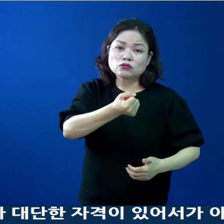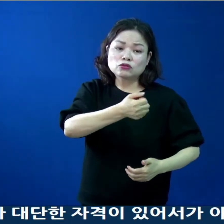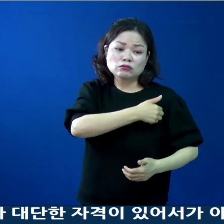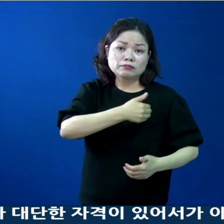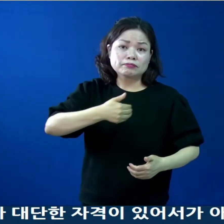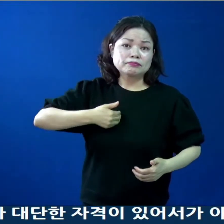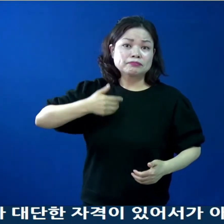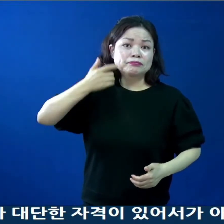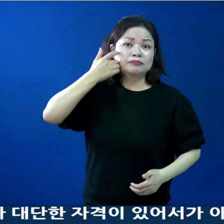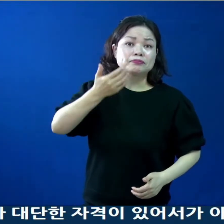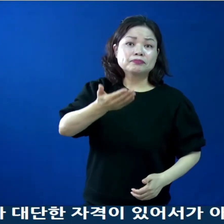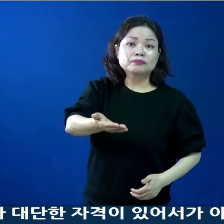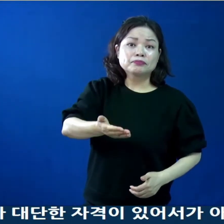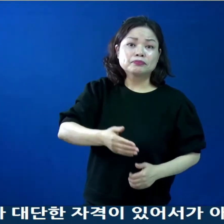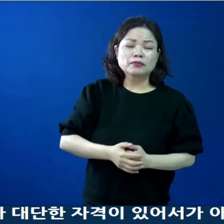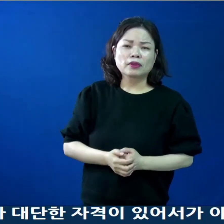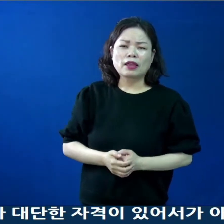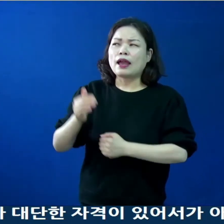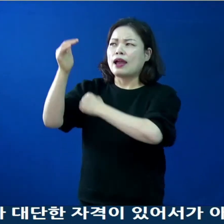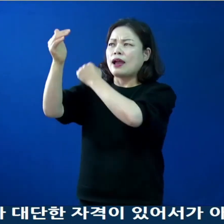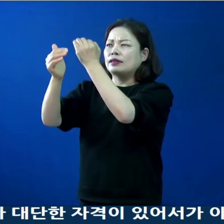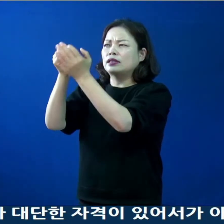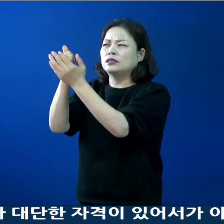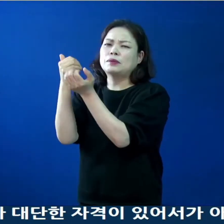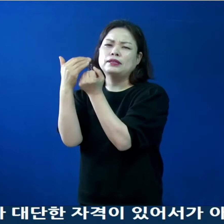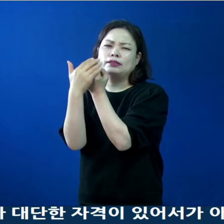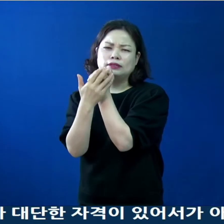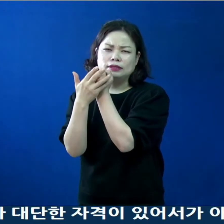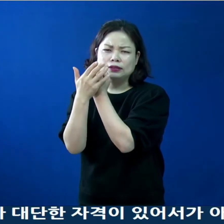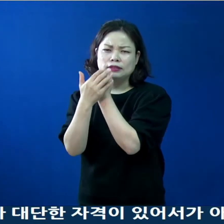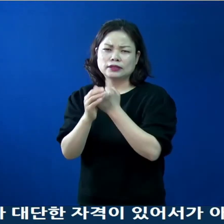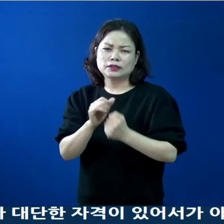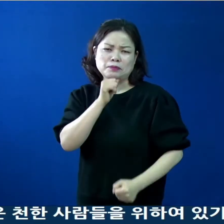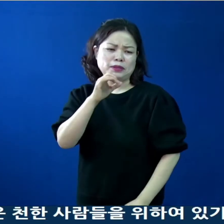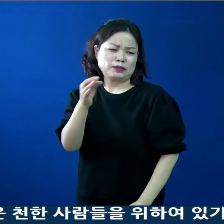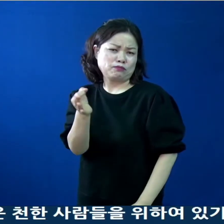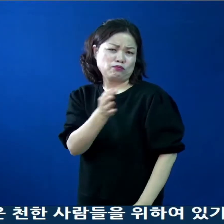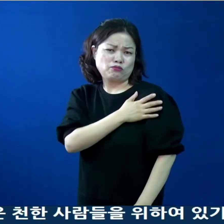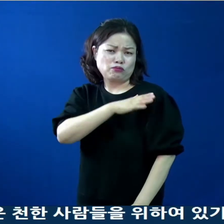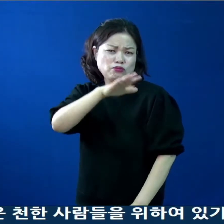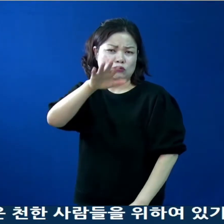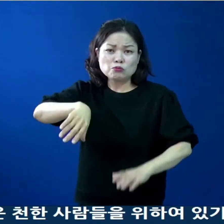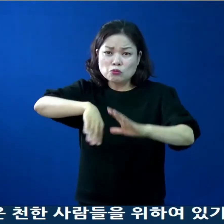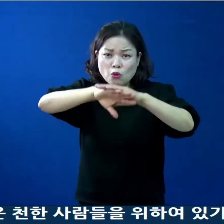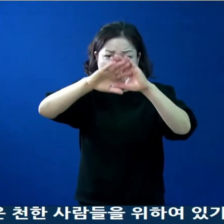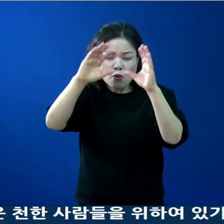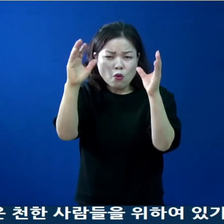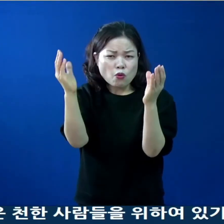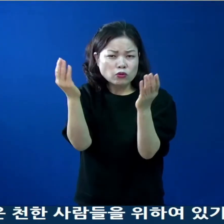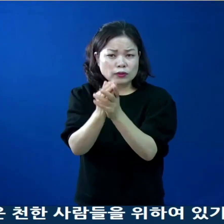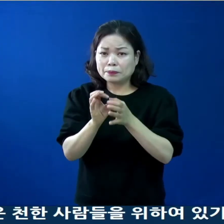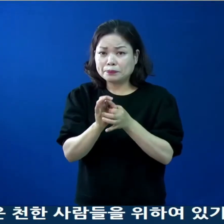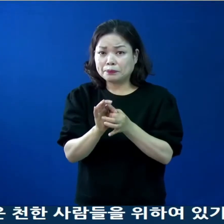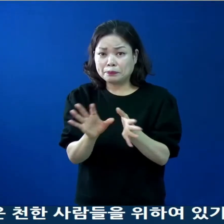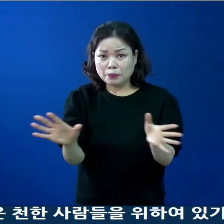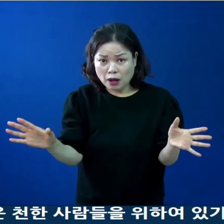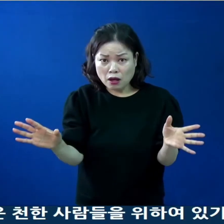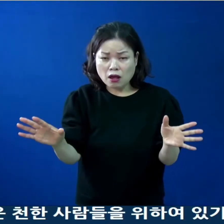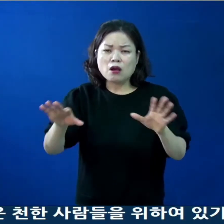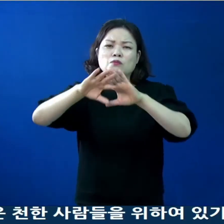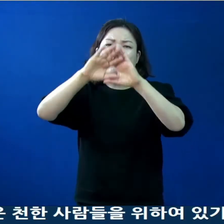수가 있겠습니까? 하나님의 은혜는 빈부귀천 모든 것을 떠나서 모두를